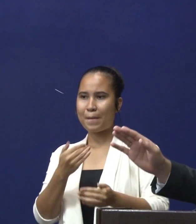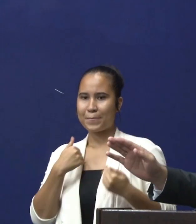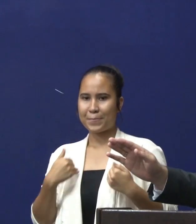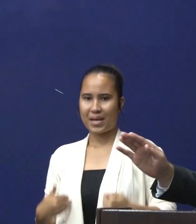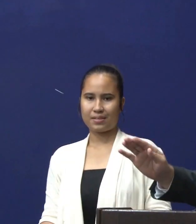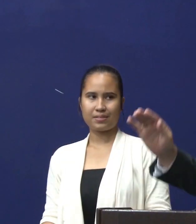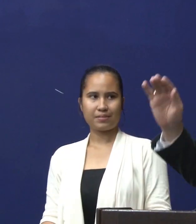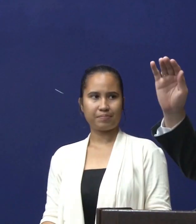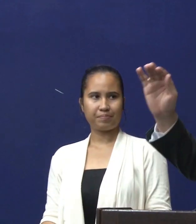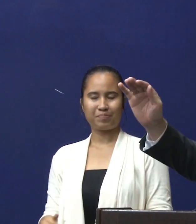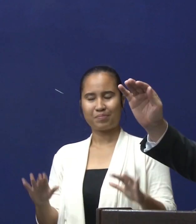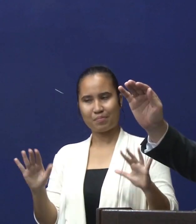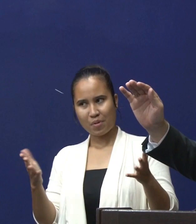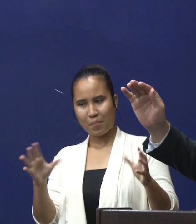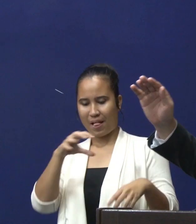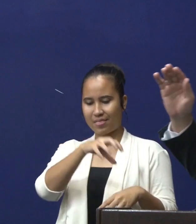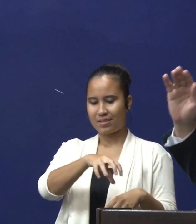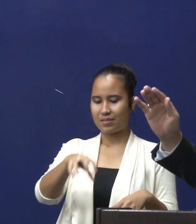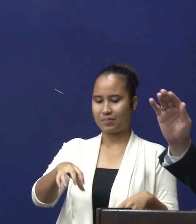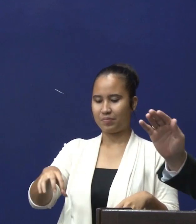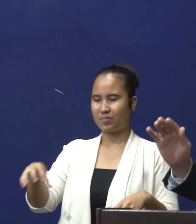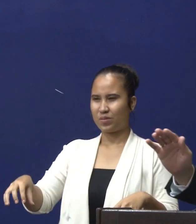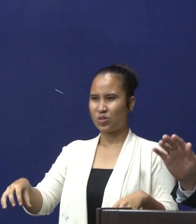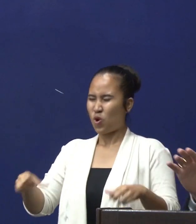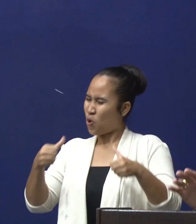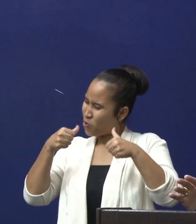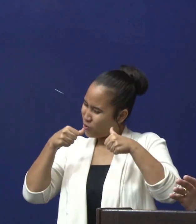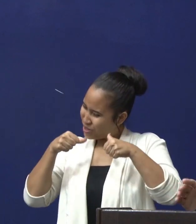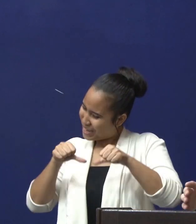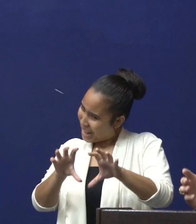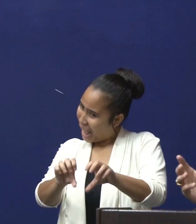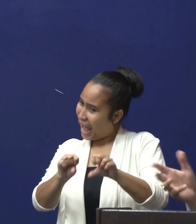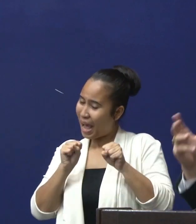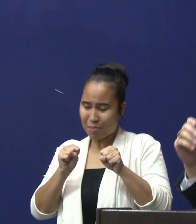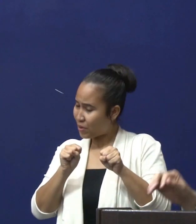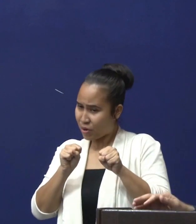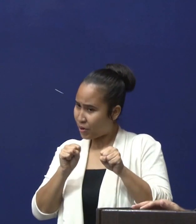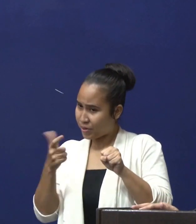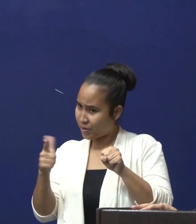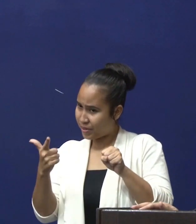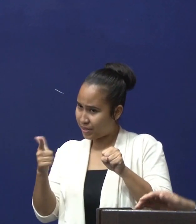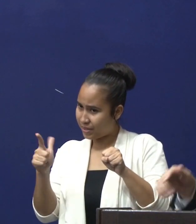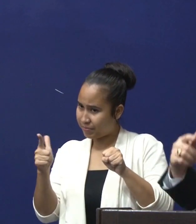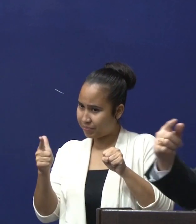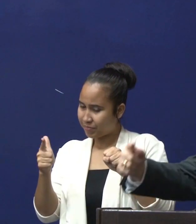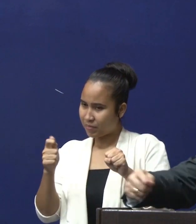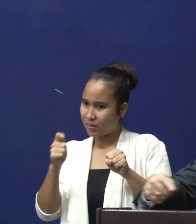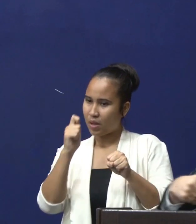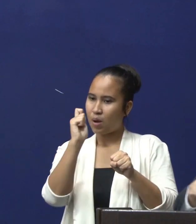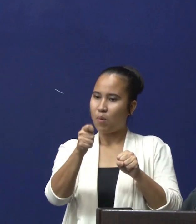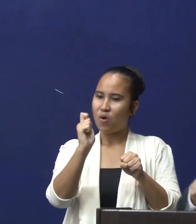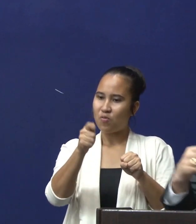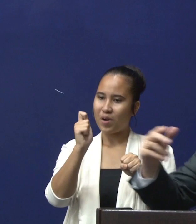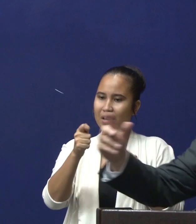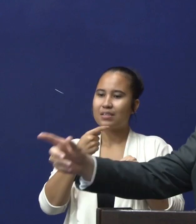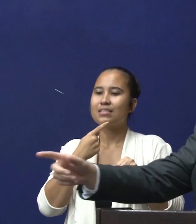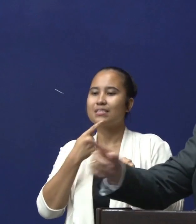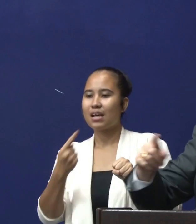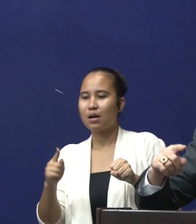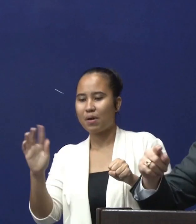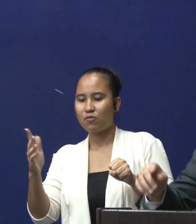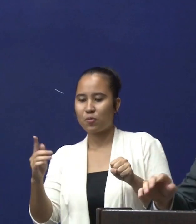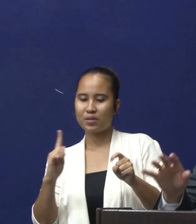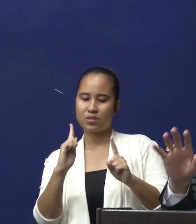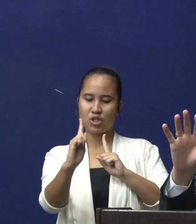bepaalde sectoren hebben we nog niet zo streng aangepakt, omdat de bouwvakkers bijvoorbeeld zeggen, nou we doen het in shift, je ziet